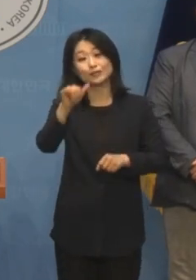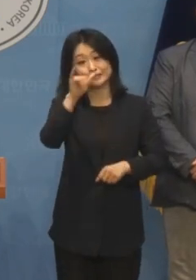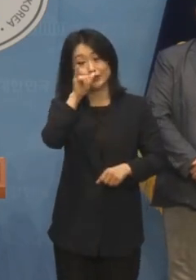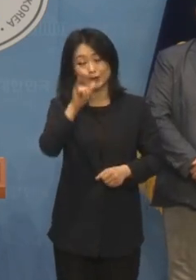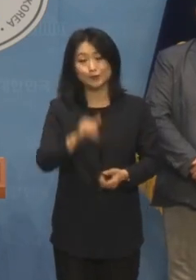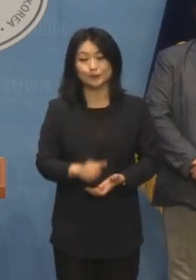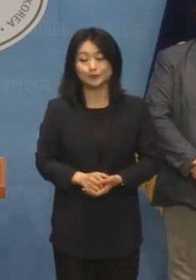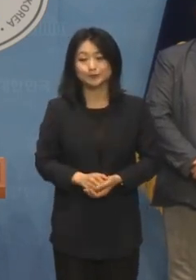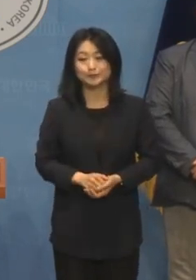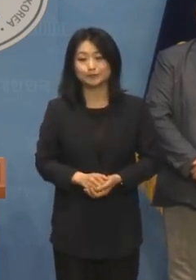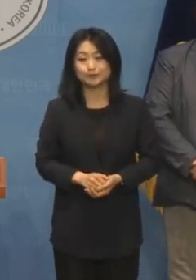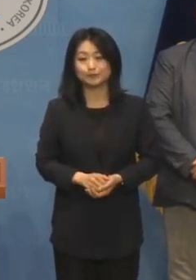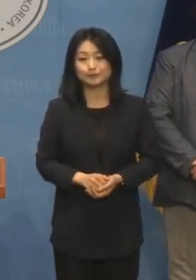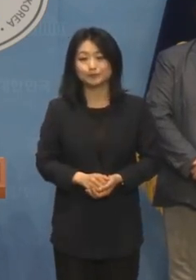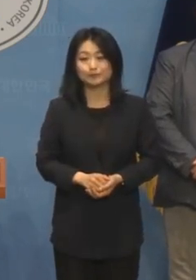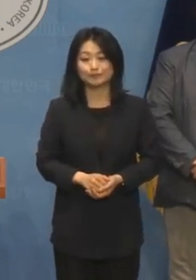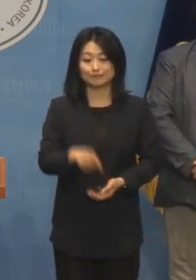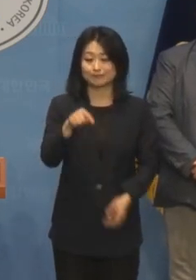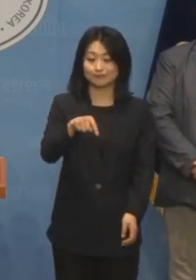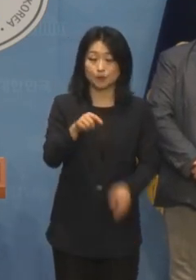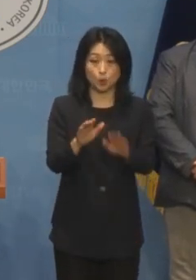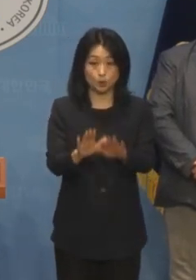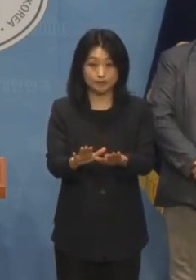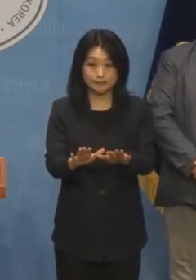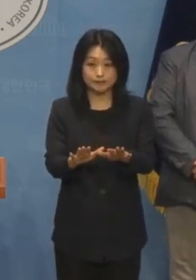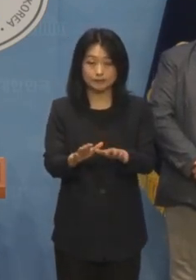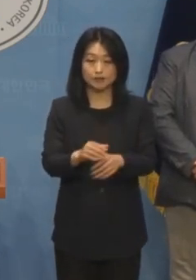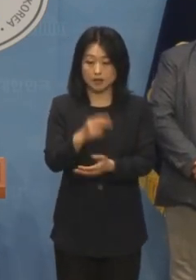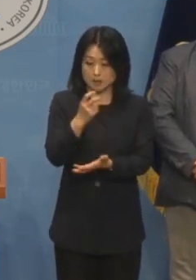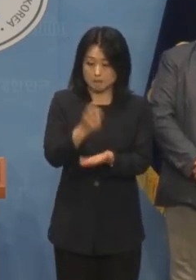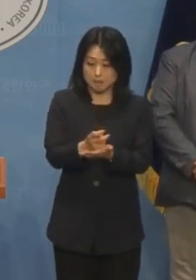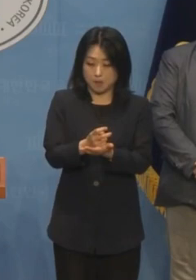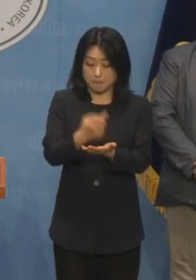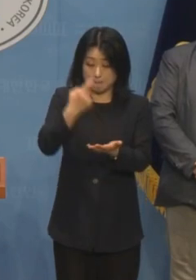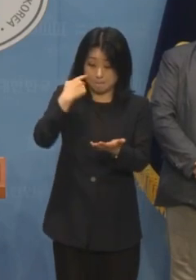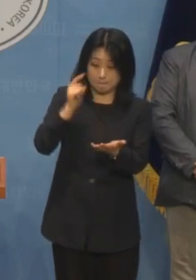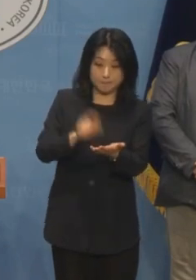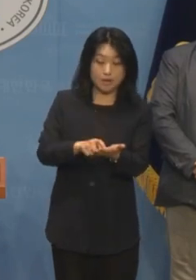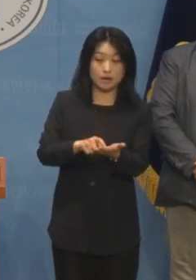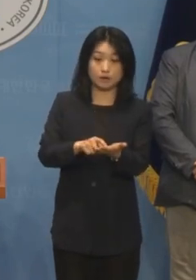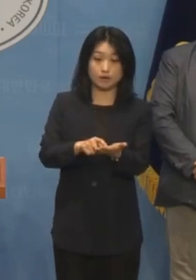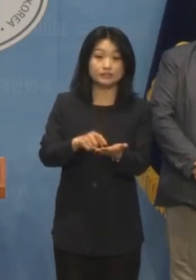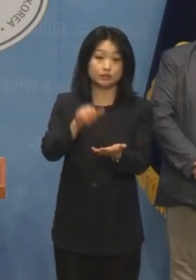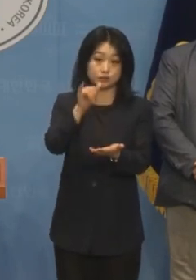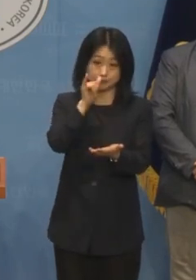있는데요. 거기서 오늘 법안을 하나 발의를 합니다.